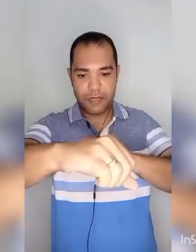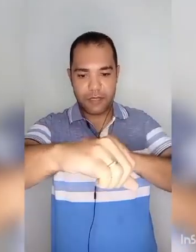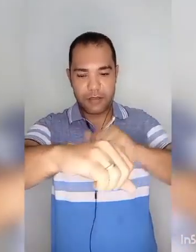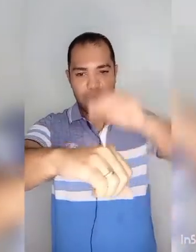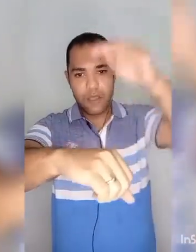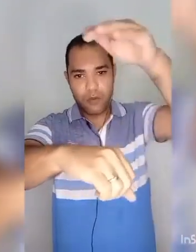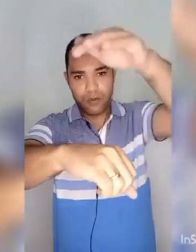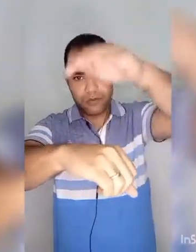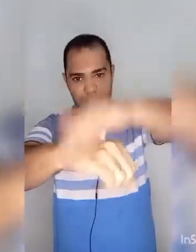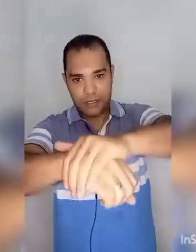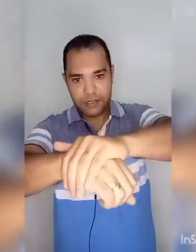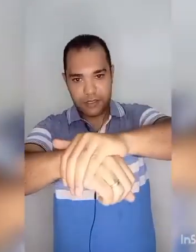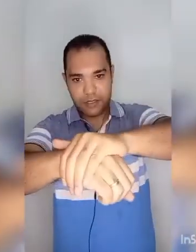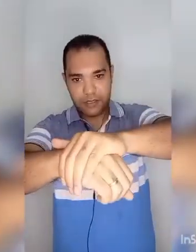كده وحط ايدي